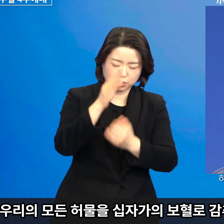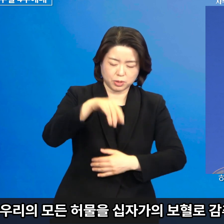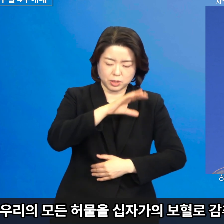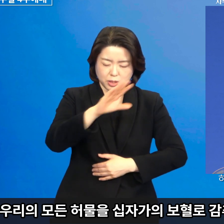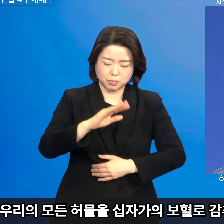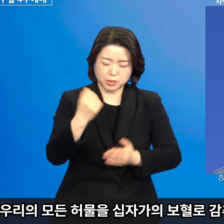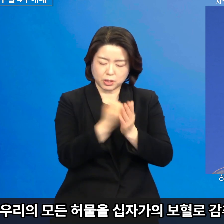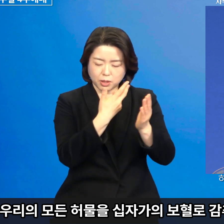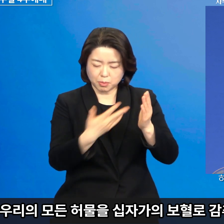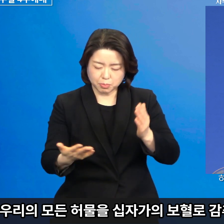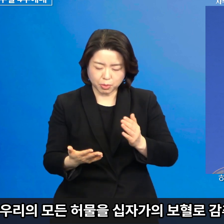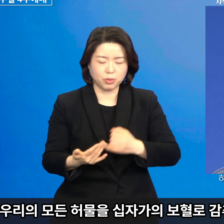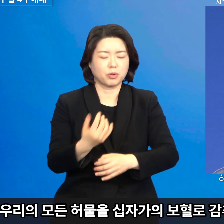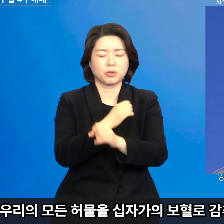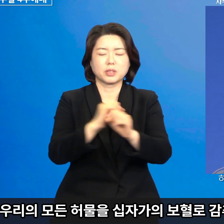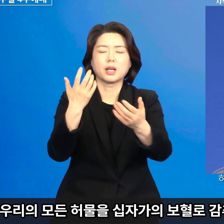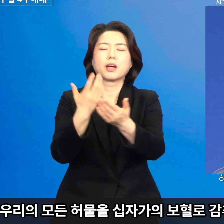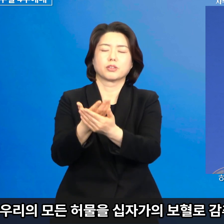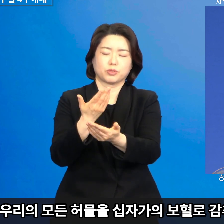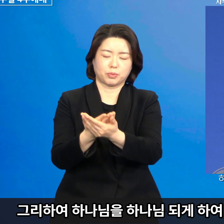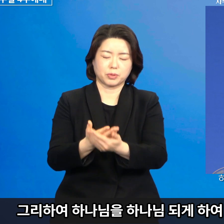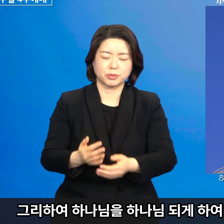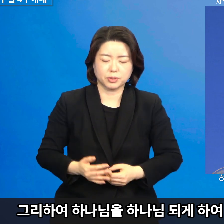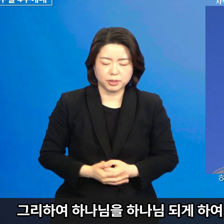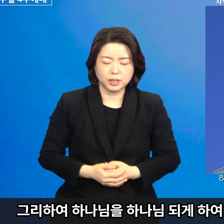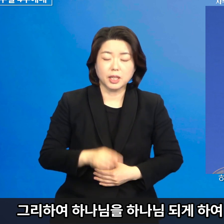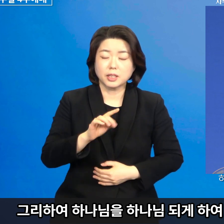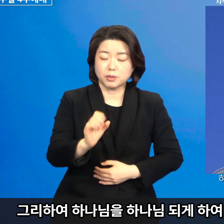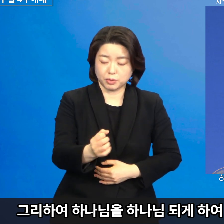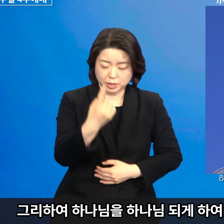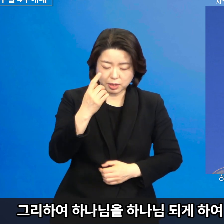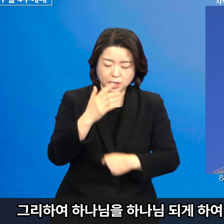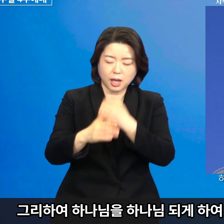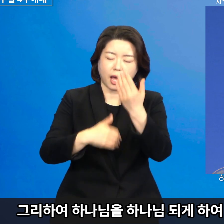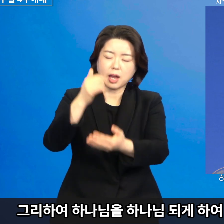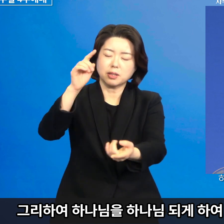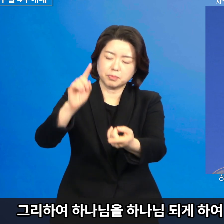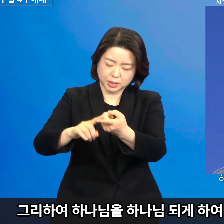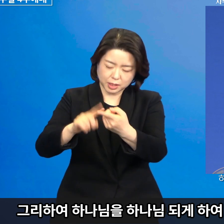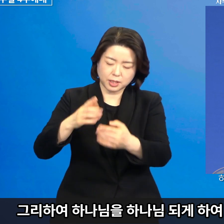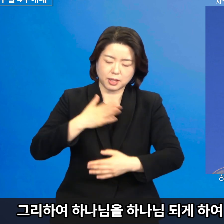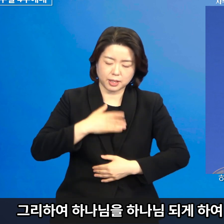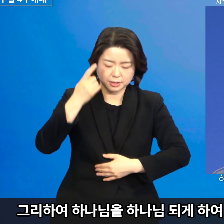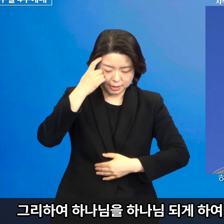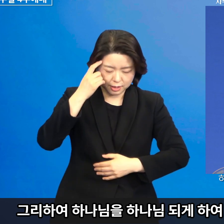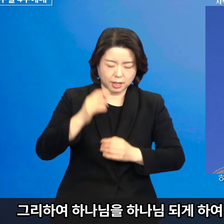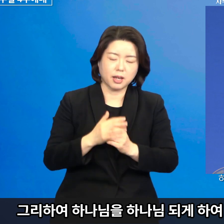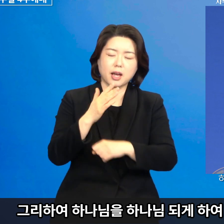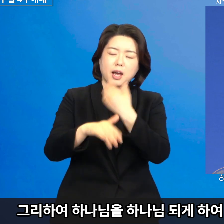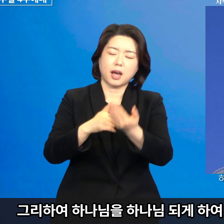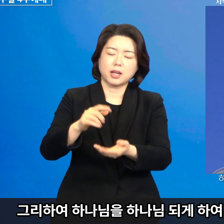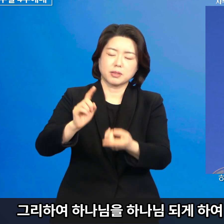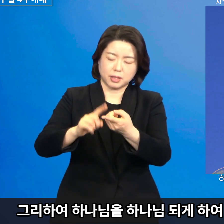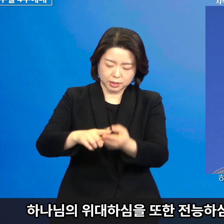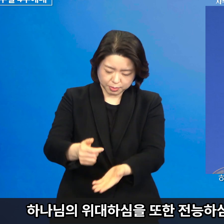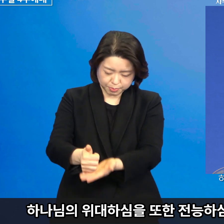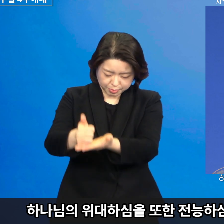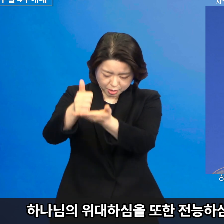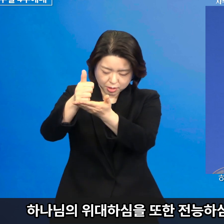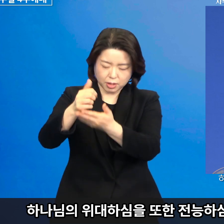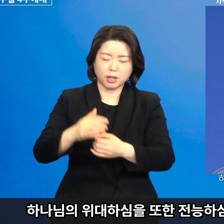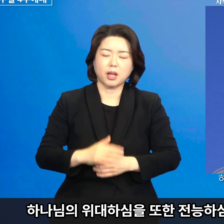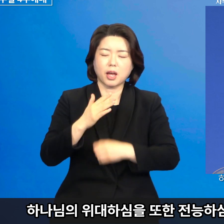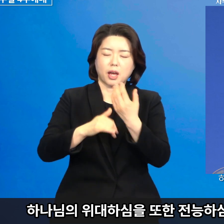주시고 하나님 사하여 주시옵소서. 그리하여 하나님을 하나님 되게 하여 주시고 하나님을 높여드릴 수 있는